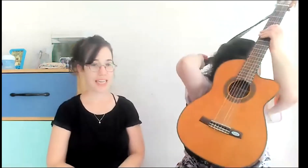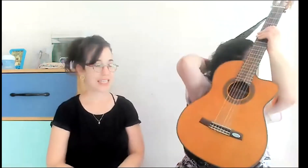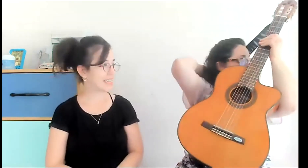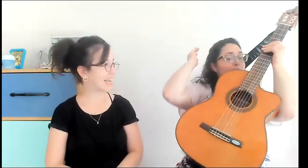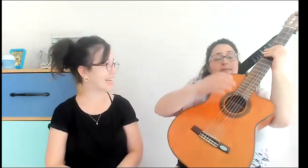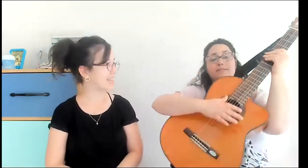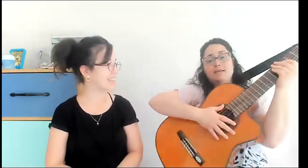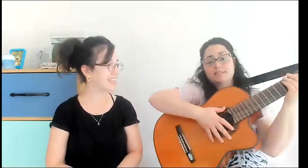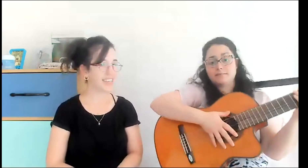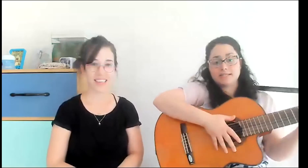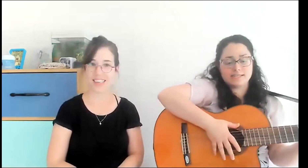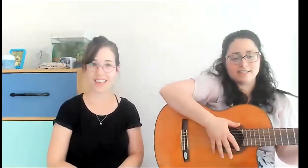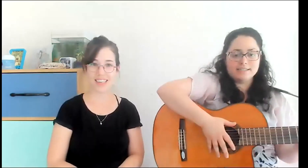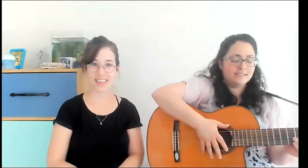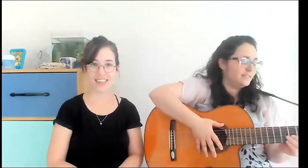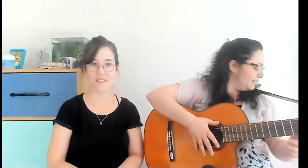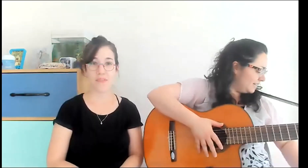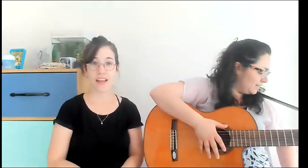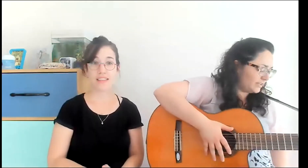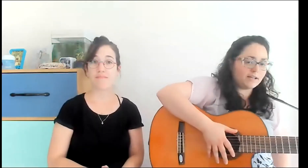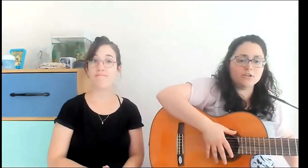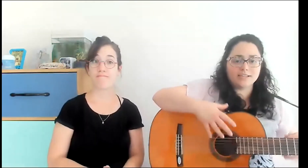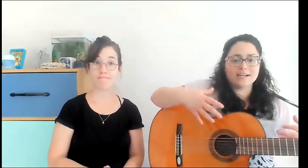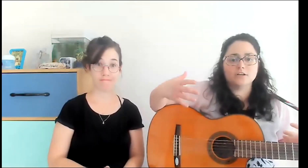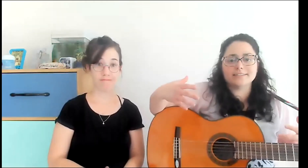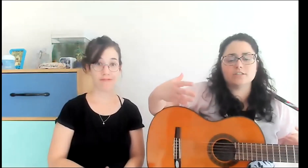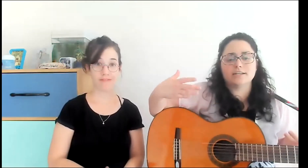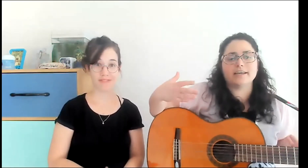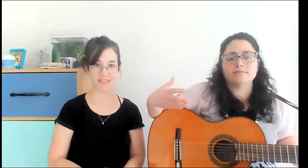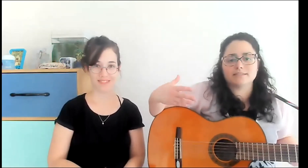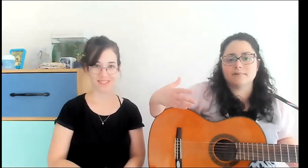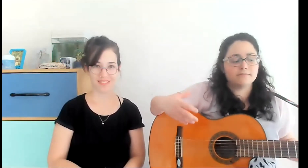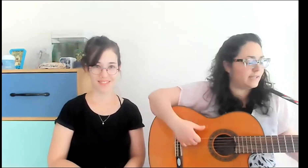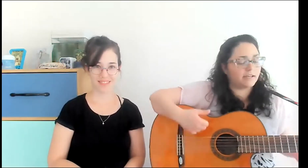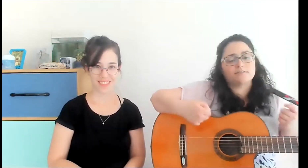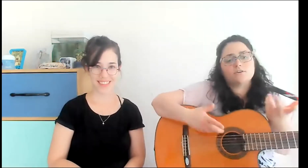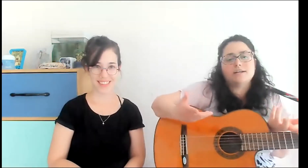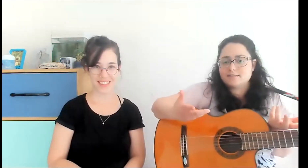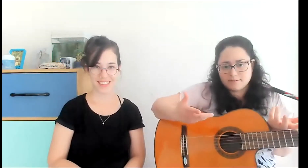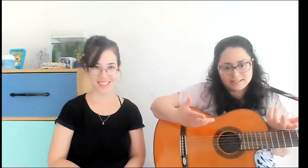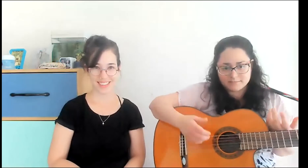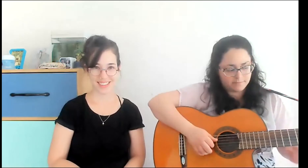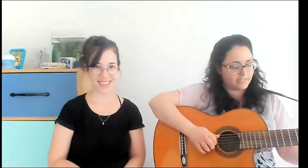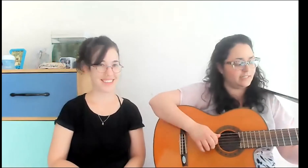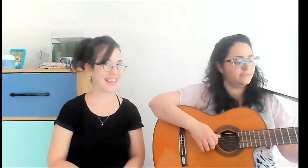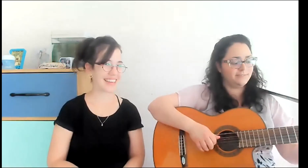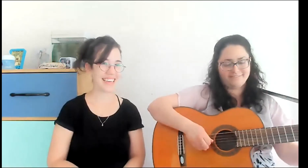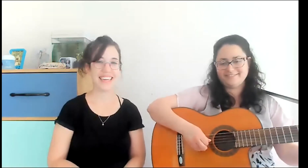אז עכשיו אתם צריכים לסמן יותר גדול כדי שאני אראה גם את הסימנים, כי אני עכשיו לא יכולה לסמן בעצמי, בסדר?